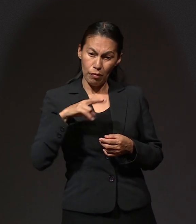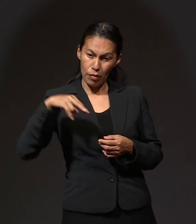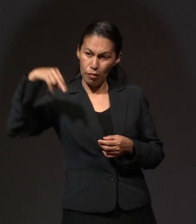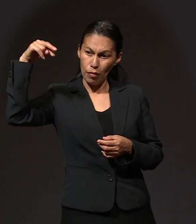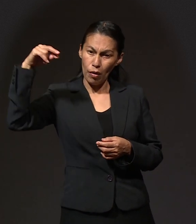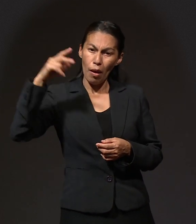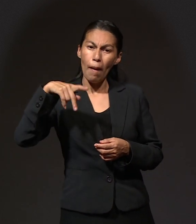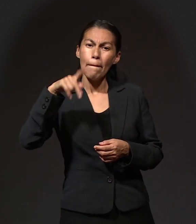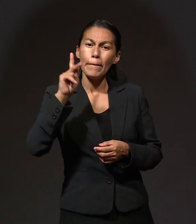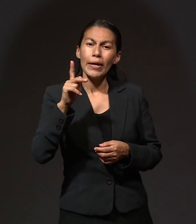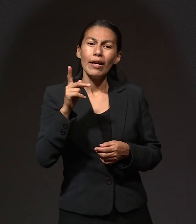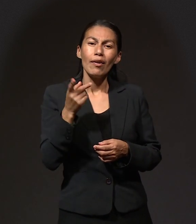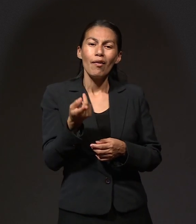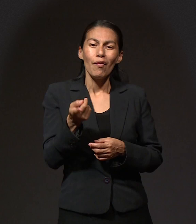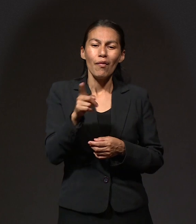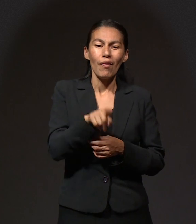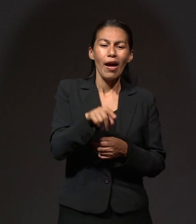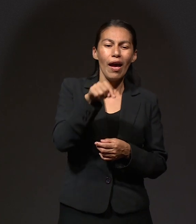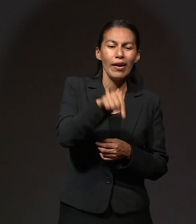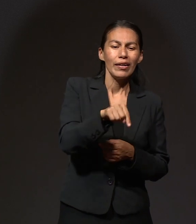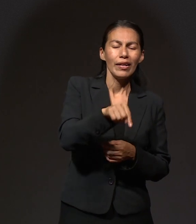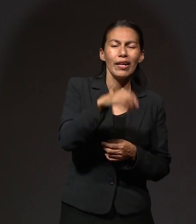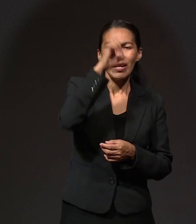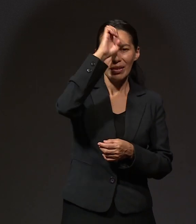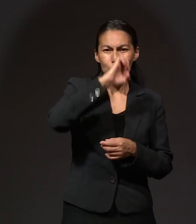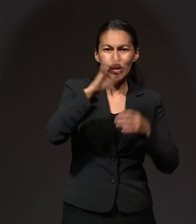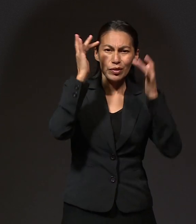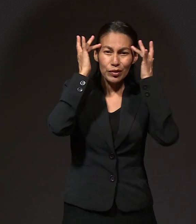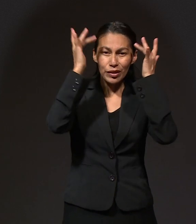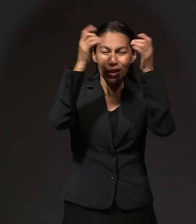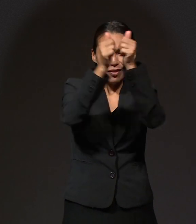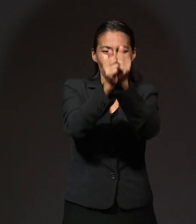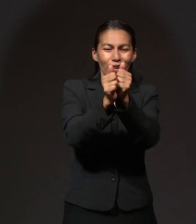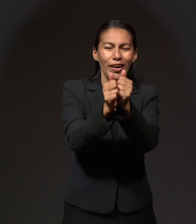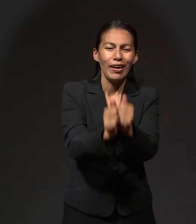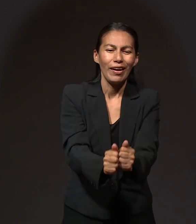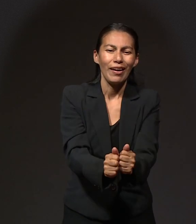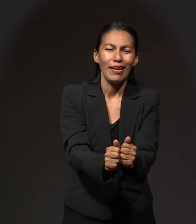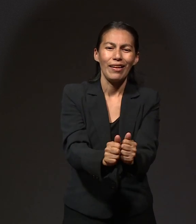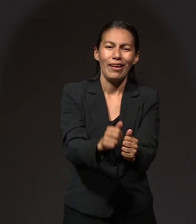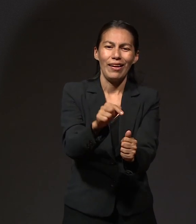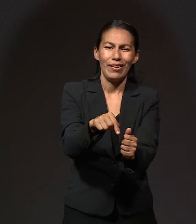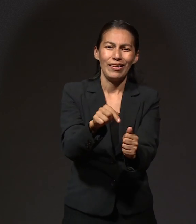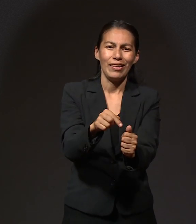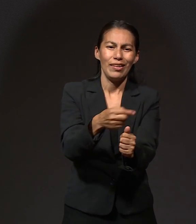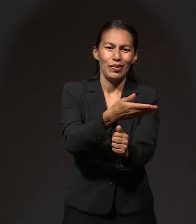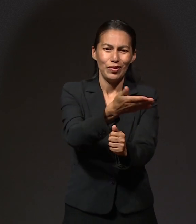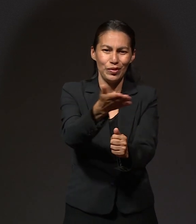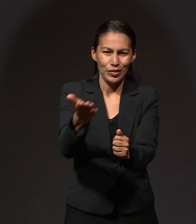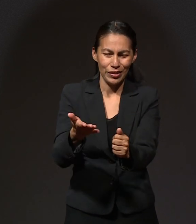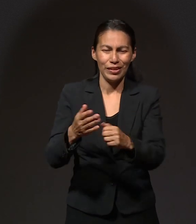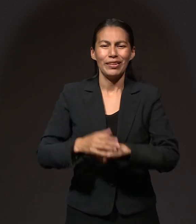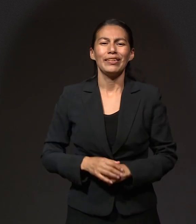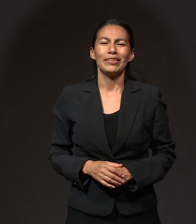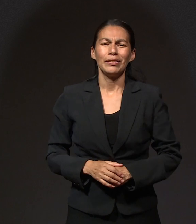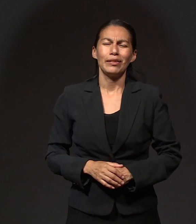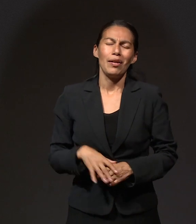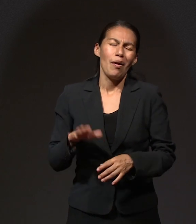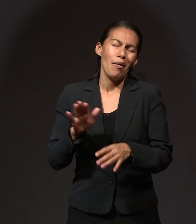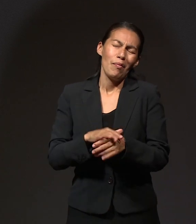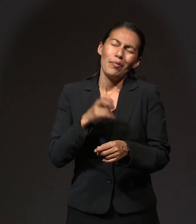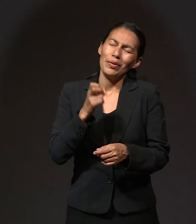legítimo de Jesús en esta tierra, dice, Él estará con vosotros todos los días. Él es el que inspiró la Biblia, la palabra de Dios. Por eso,